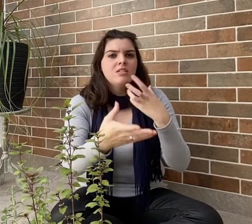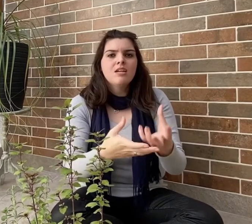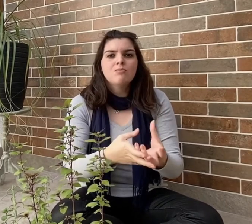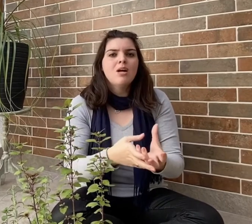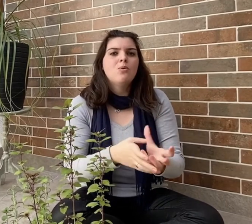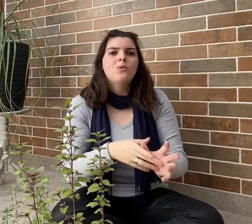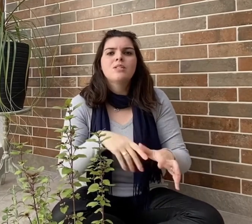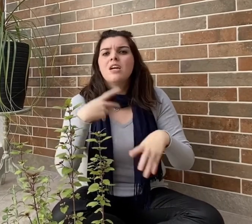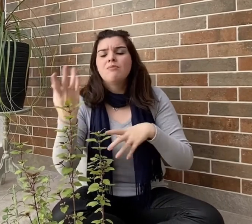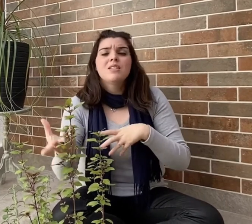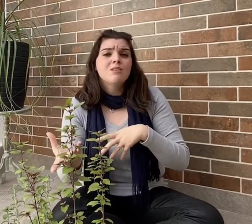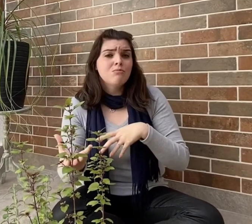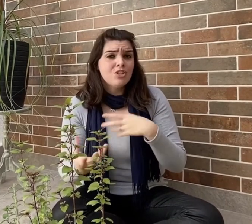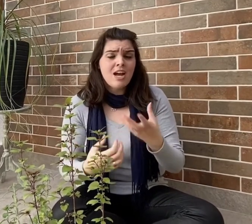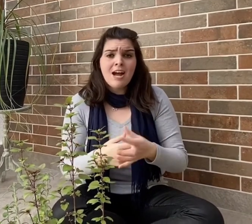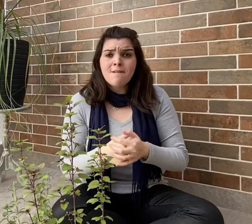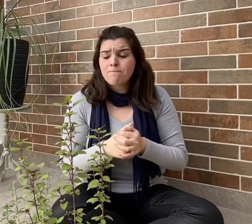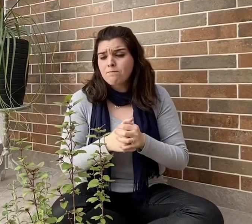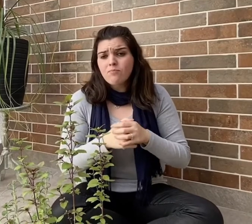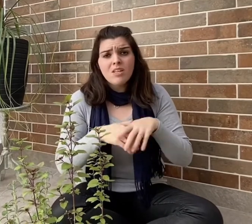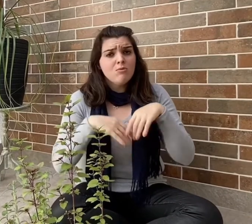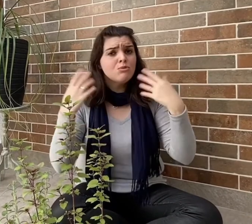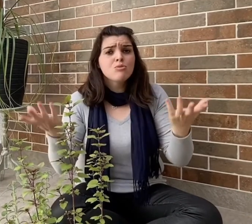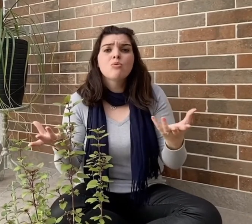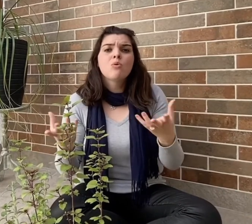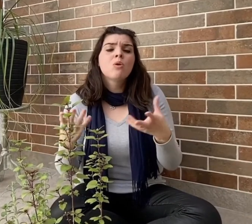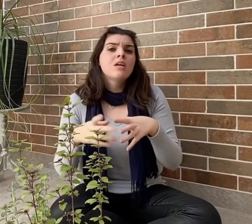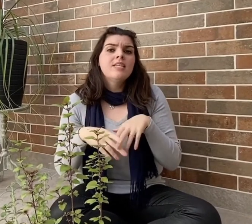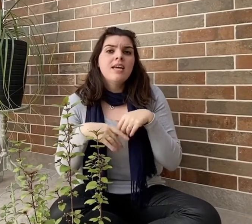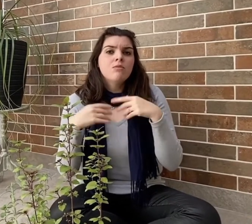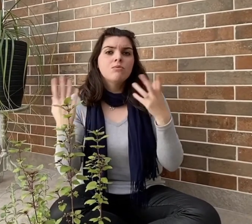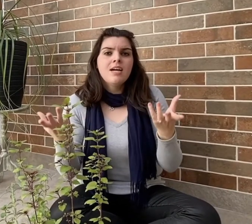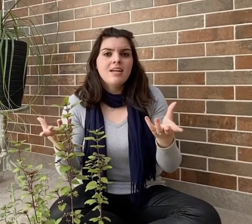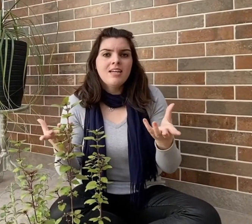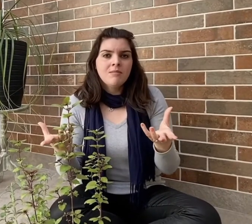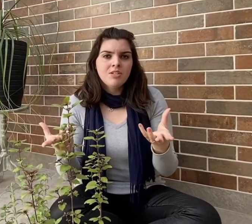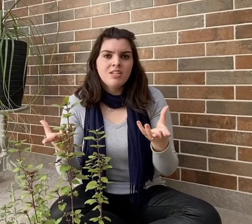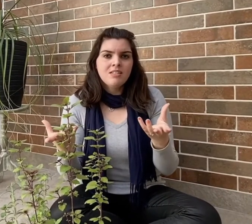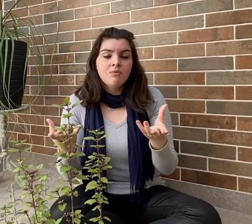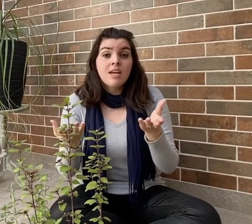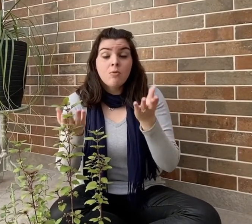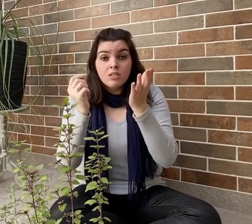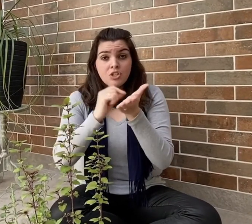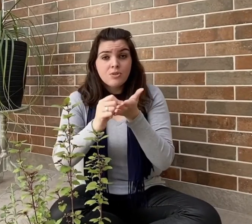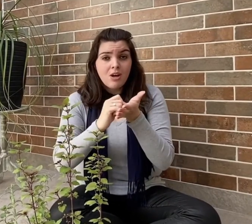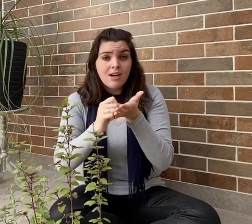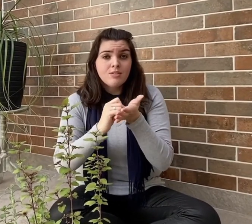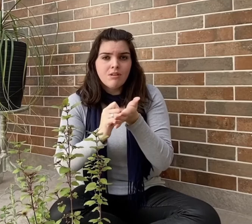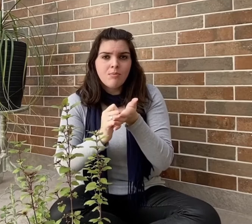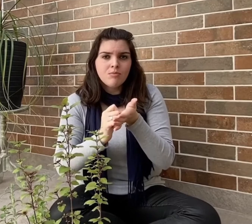num arroz, fazer um chá, um suco, né, usar aí a imaginação. E daí, quando a gente coloca isso na ponta do